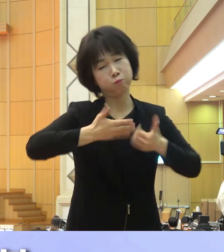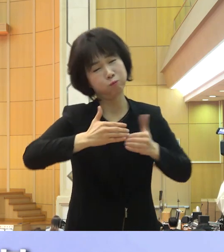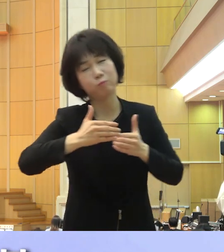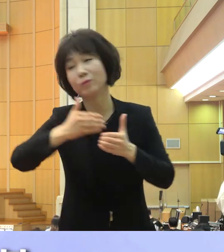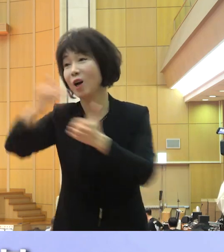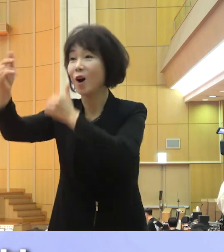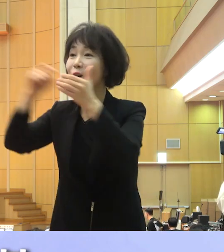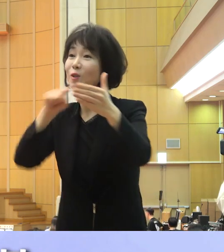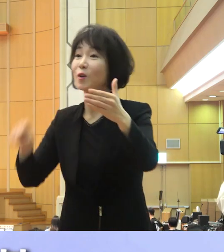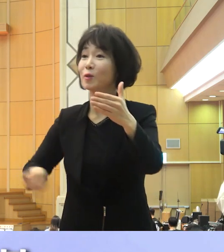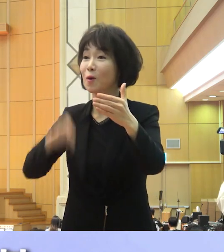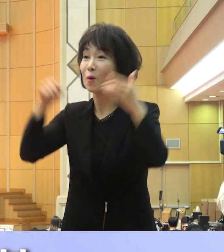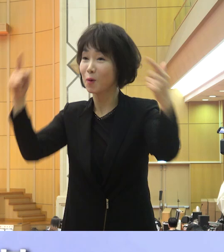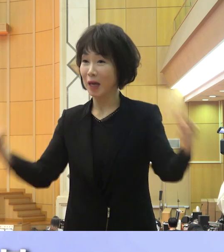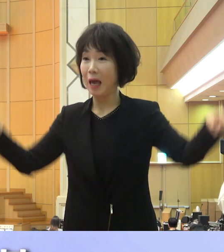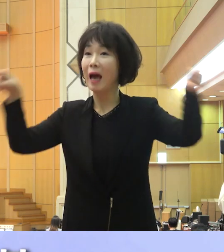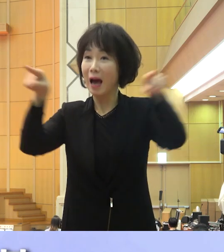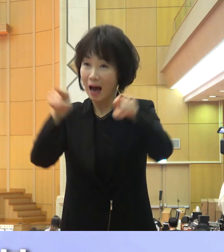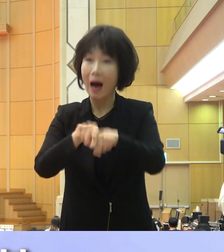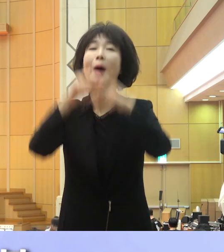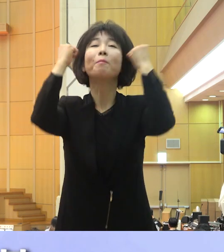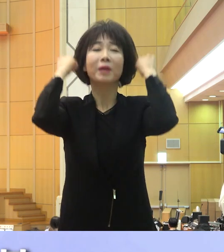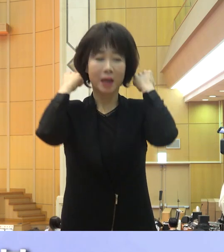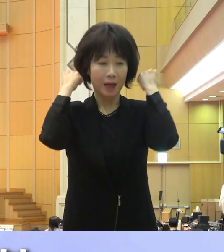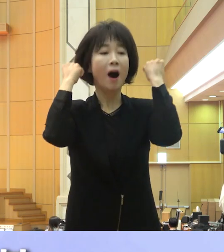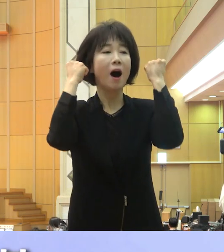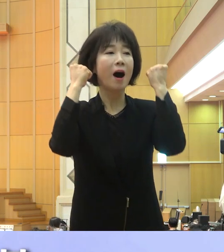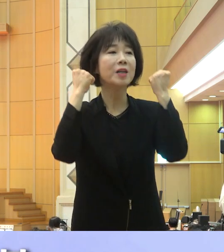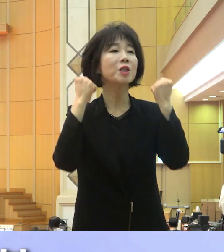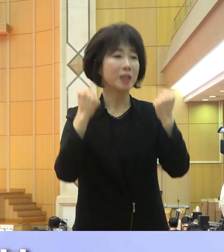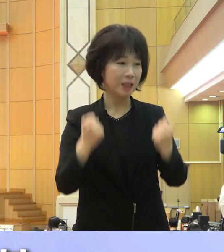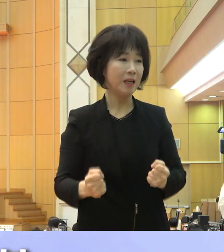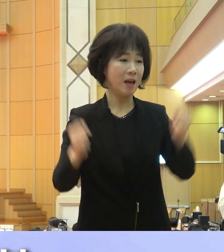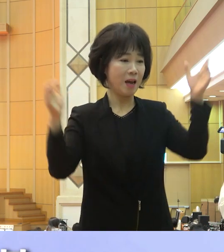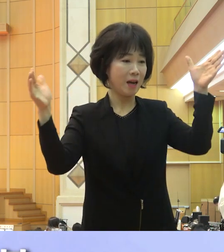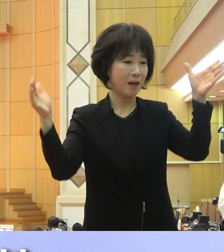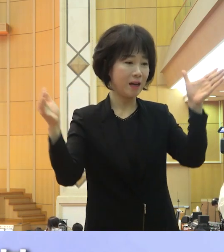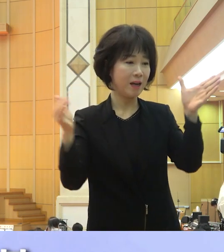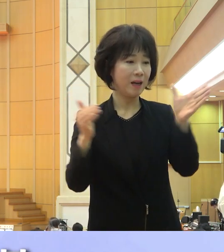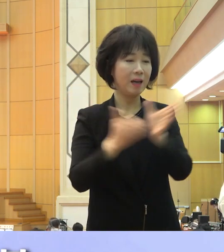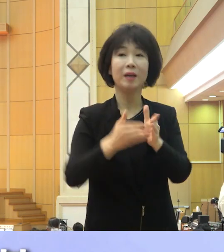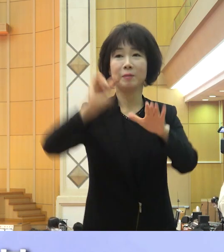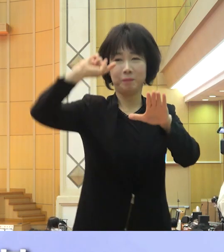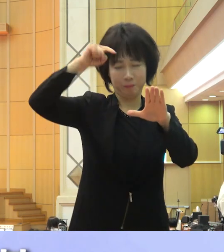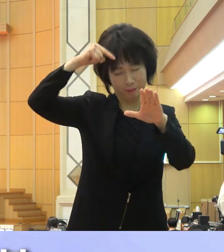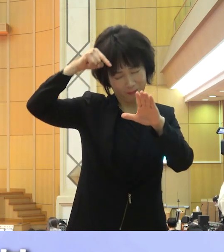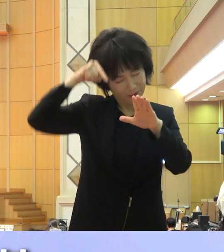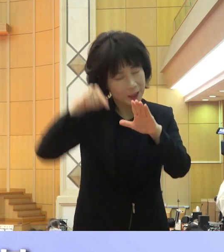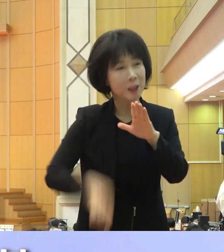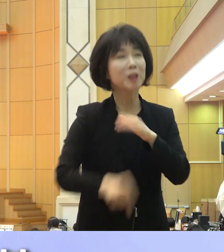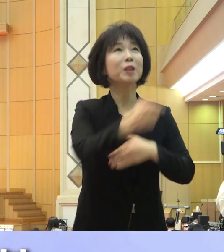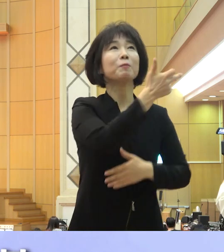내 모든 여정 속에 함께 하시네.